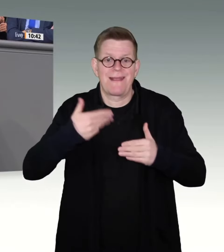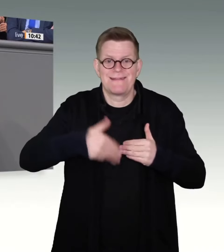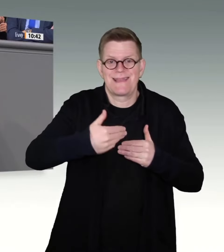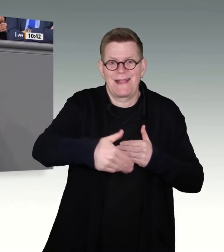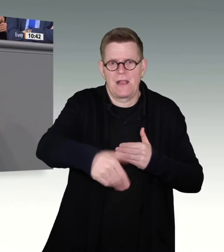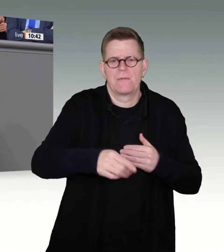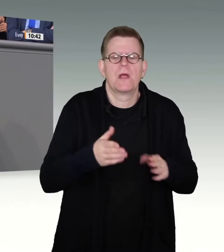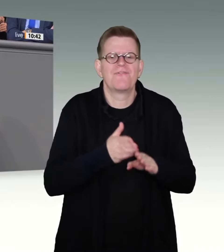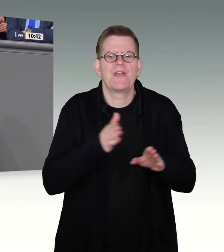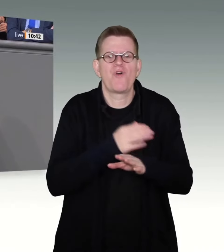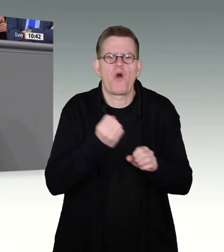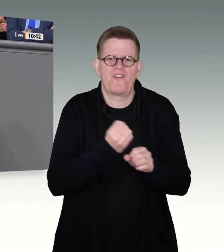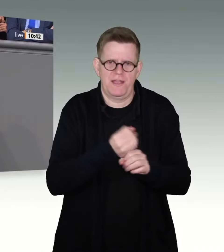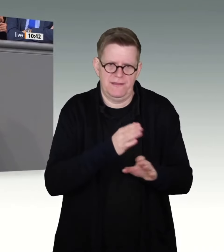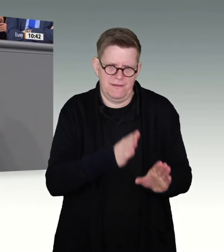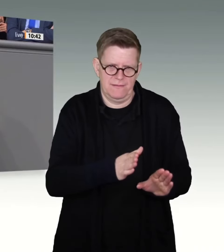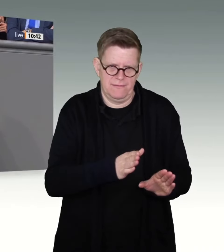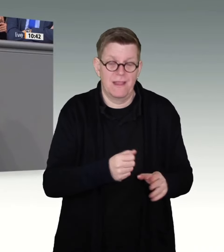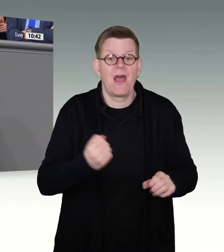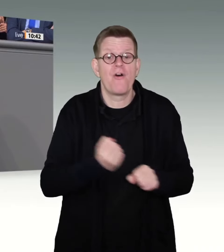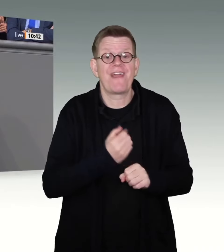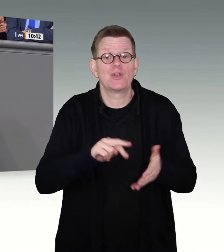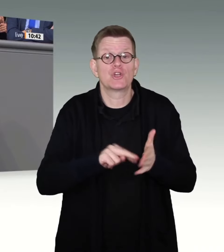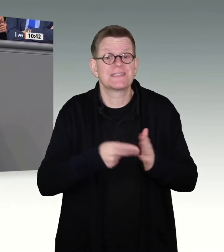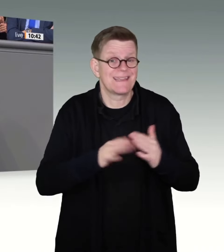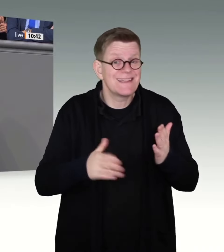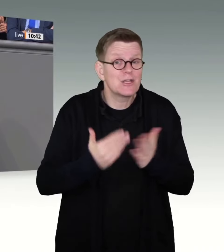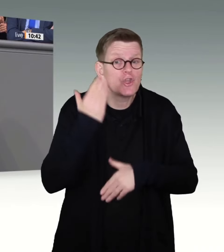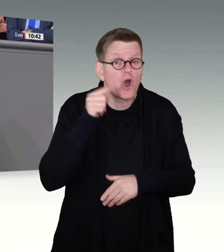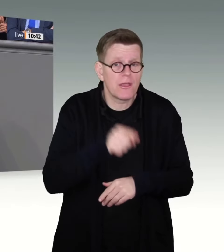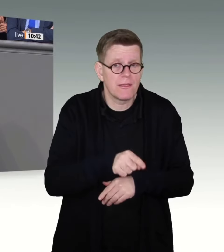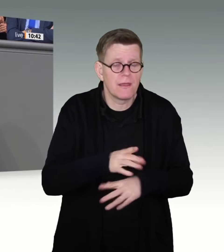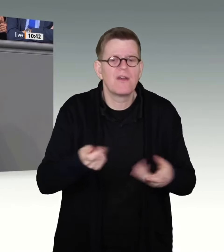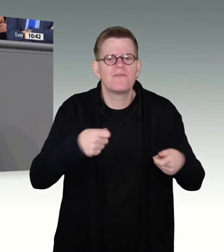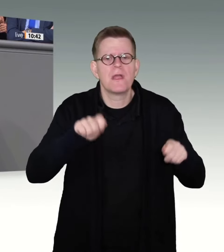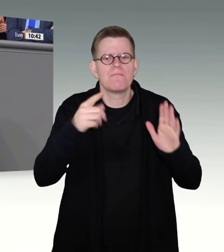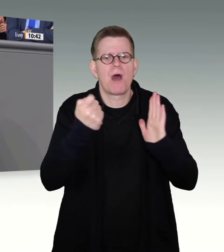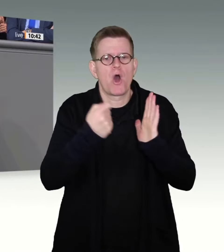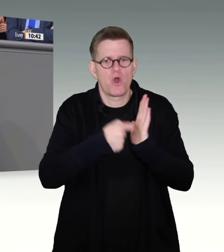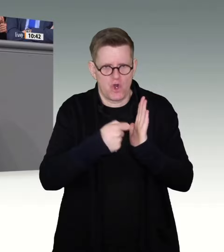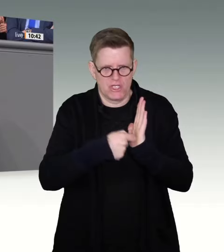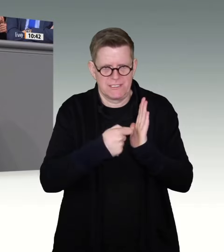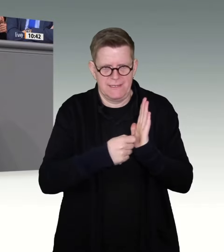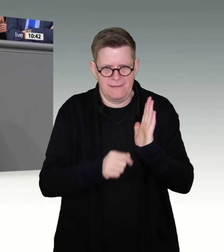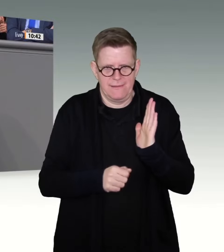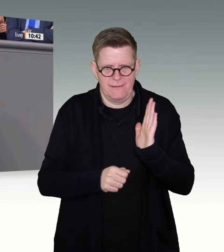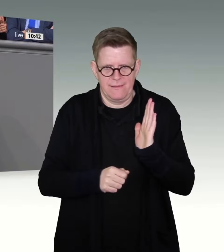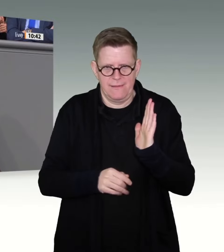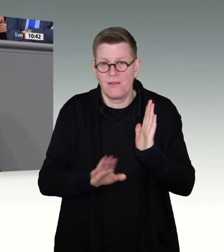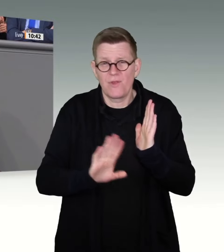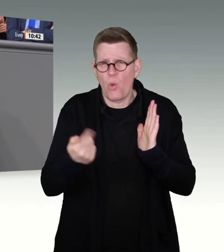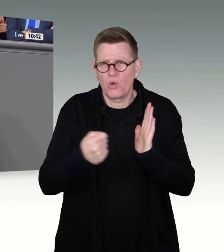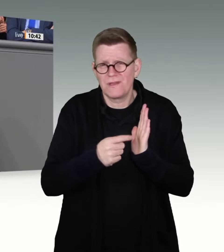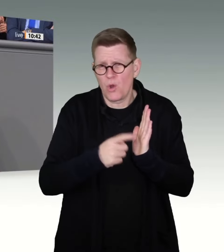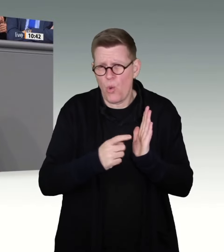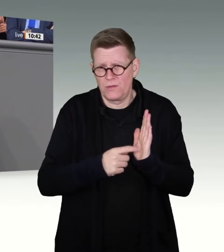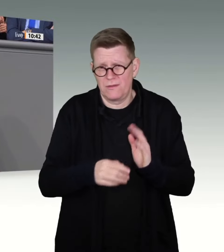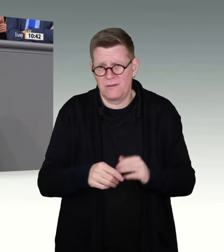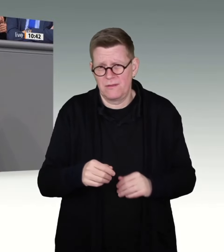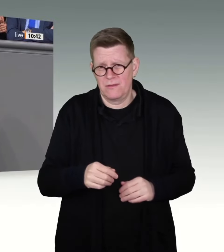Fertigungstechniken entstehen mittlerweile Baukosten ohne Grund von um die 2